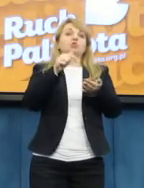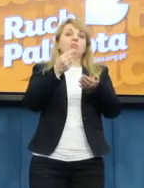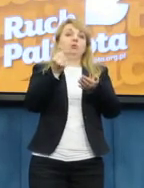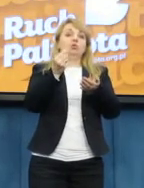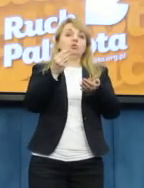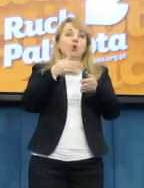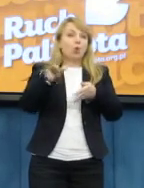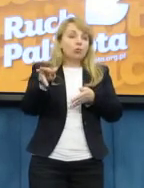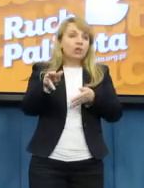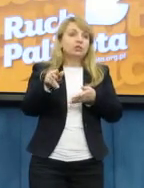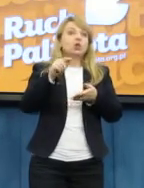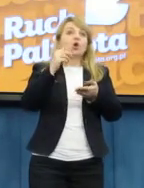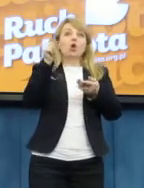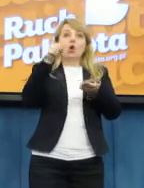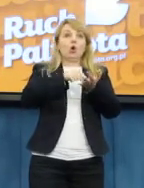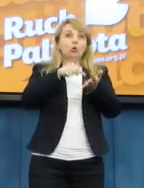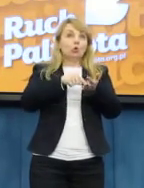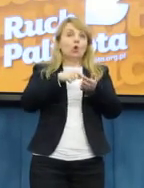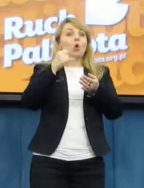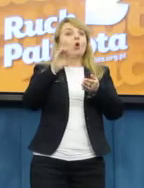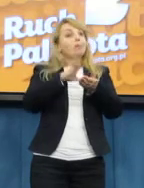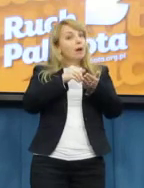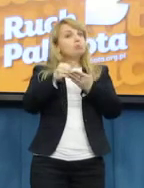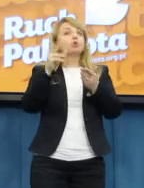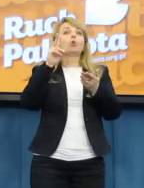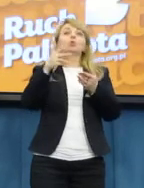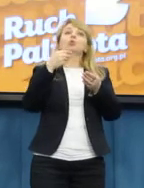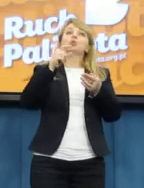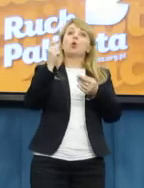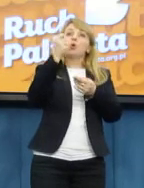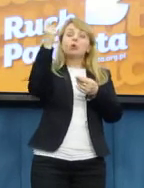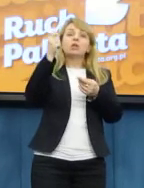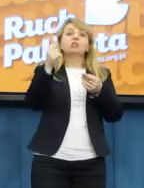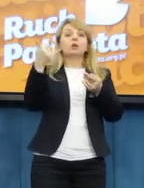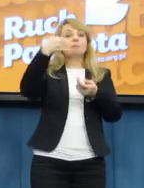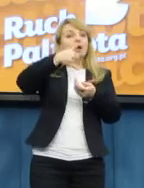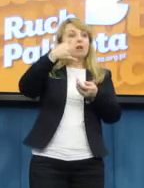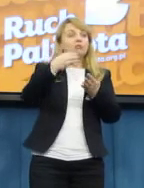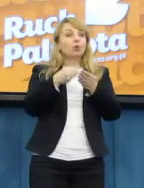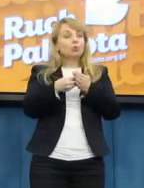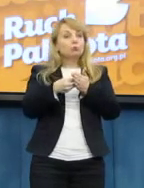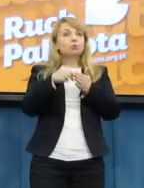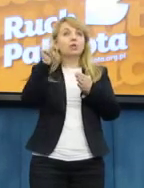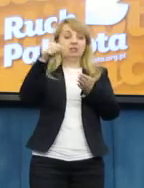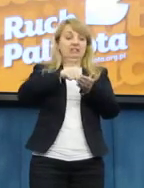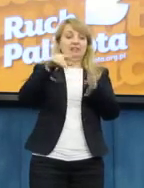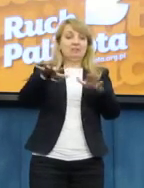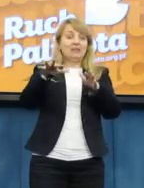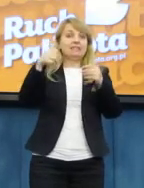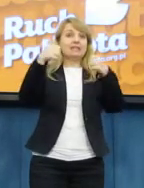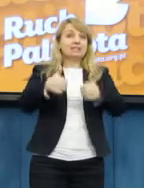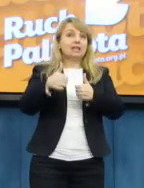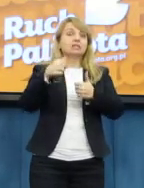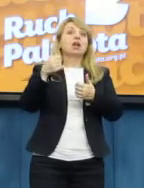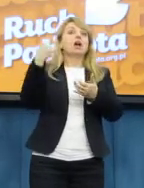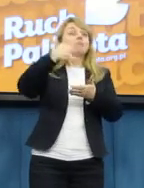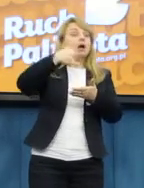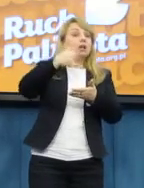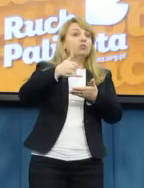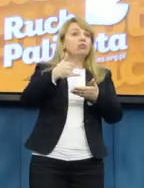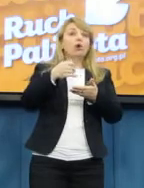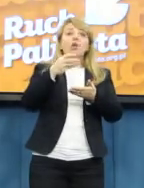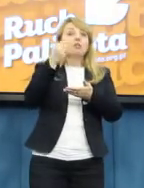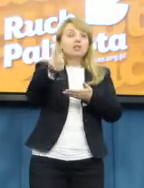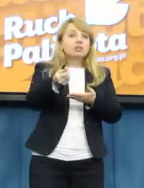Czyli jeśli Państwo pojedziecie na stację benzynową, kupicie benzynę, jeśli ta stacja benzynowa nie zapłaci VAT-u, to Ministerstwo Finansów będzie mogło z Państwa